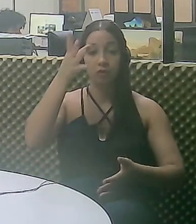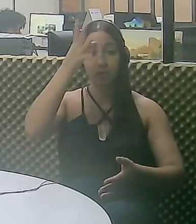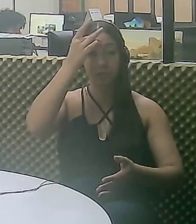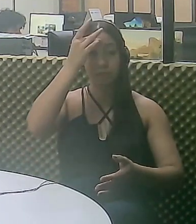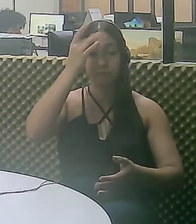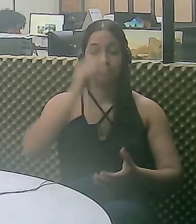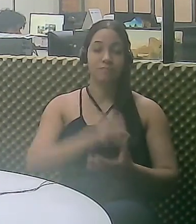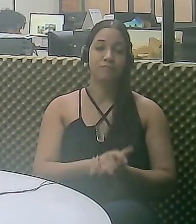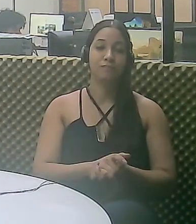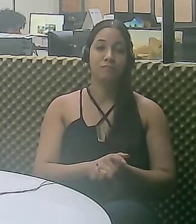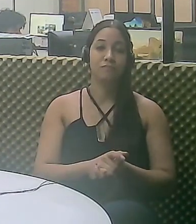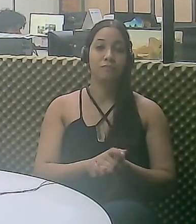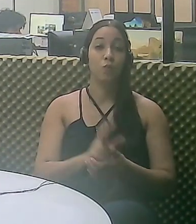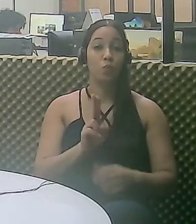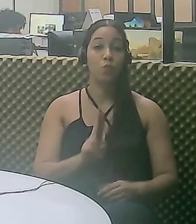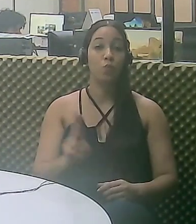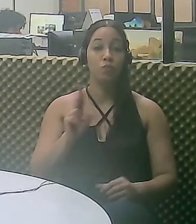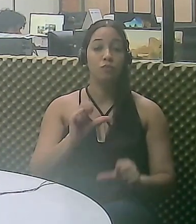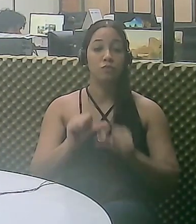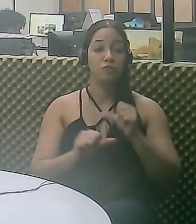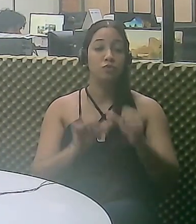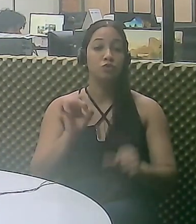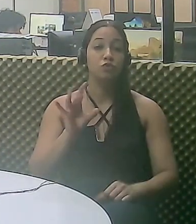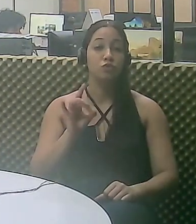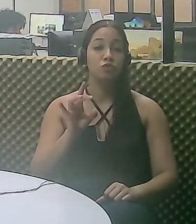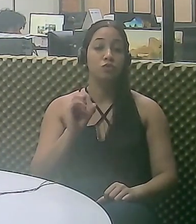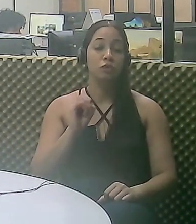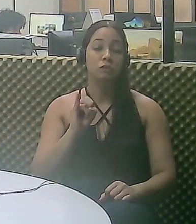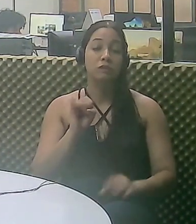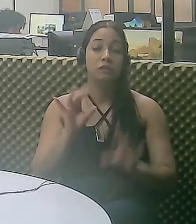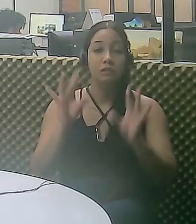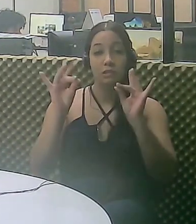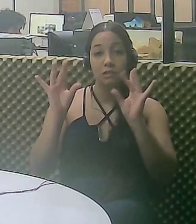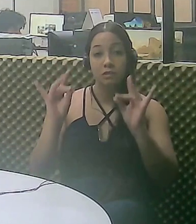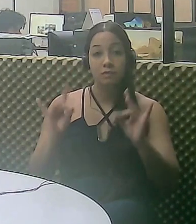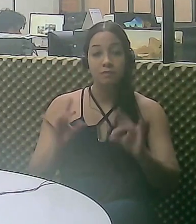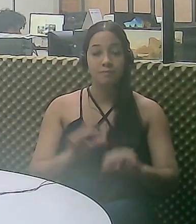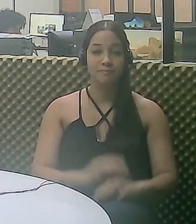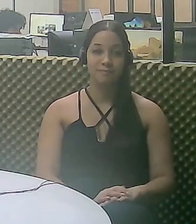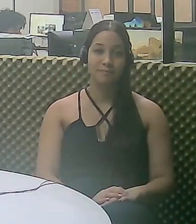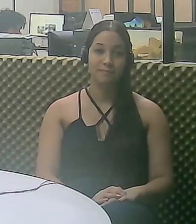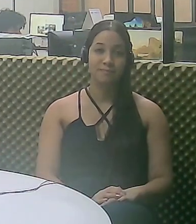anteriores, permitindo que o usuário altere somente o que for necessário.